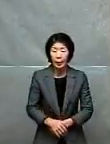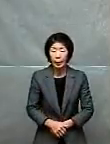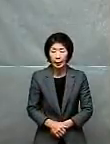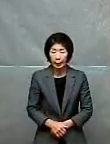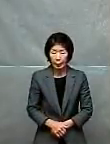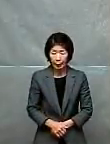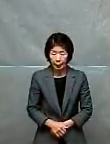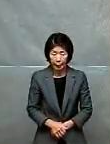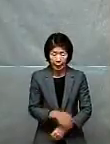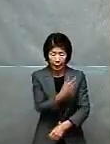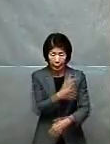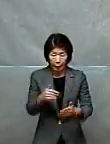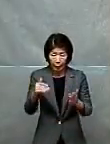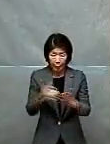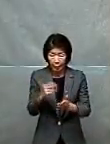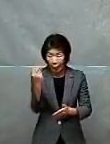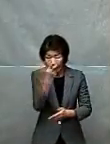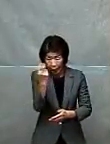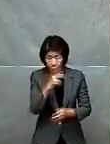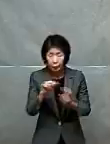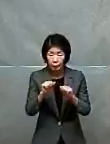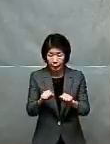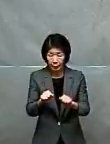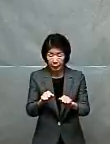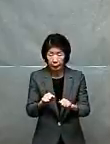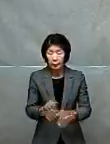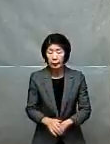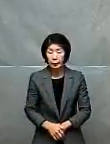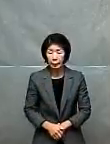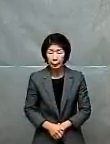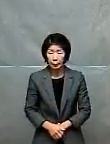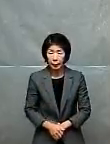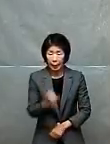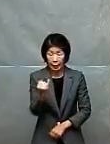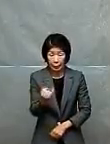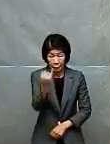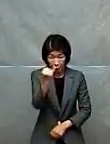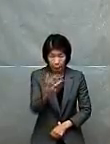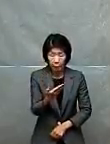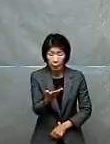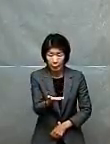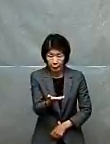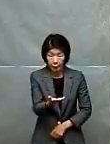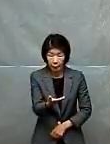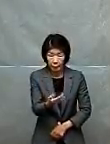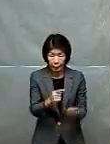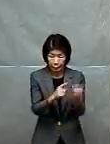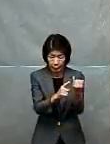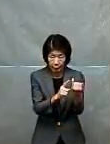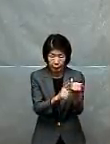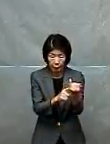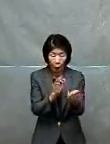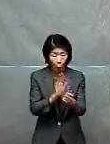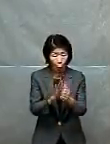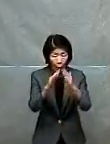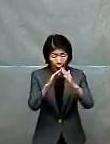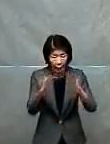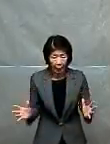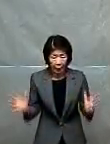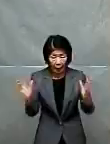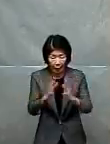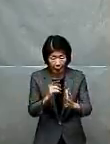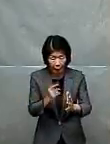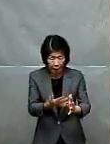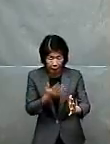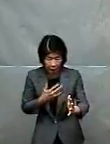に、これまでも言ってるんですけども、確認なんですけども、はい、その知事自身はそのご自身の会講演会の会合だということを事